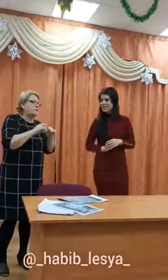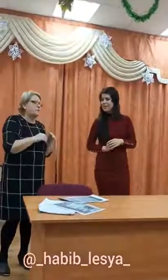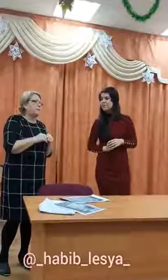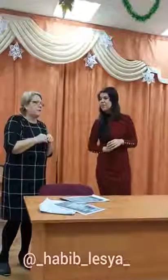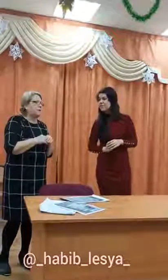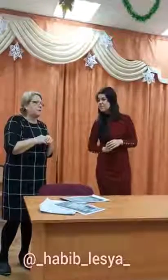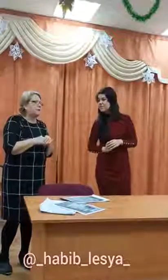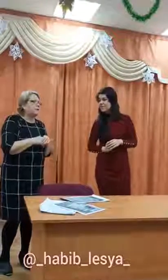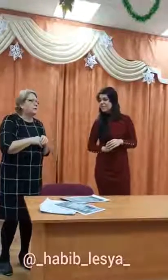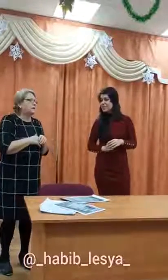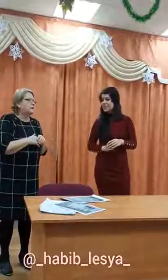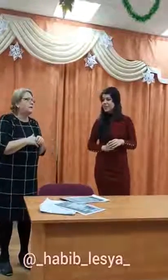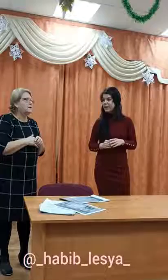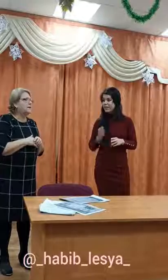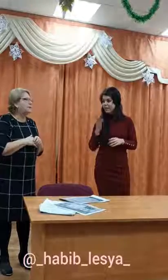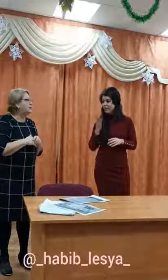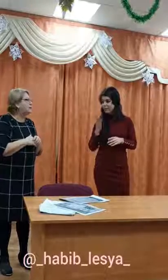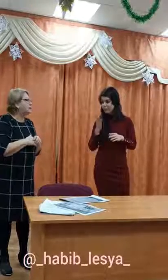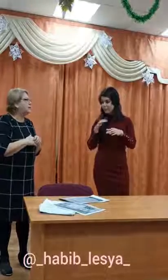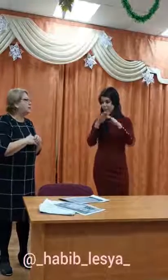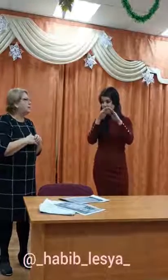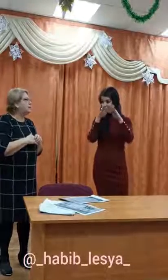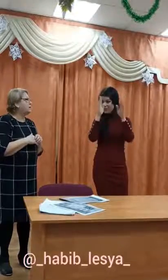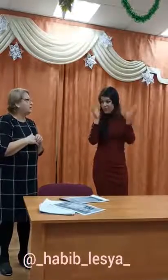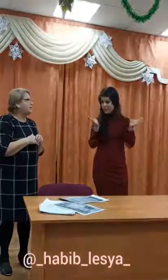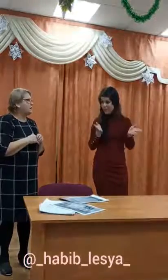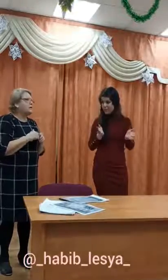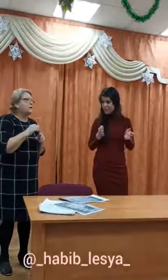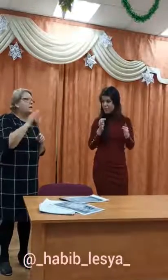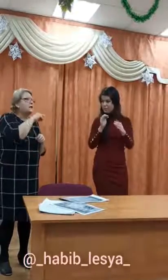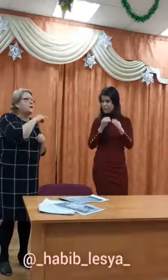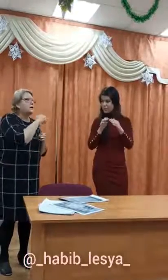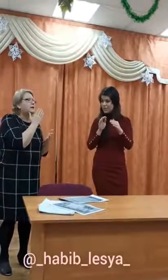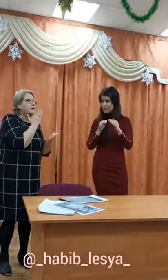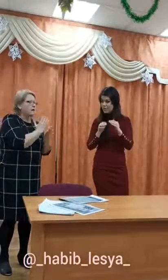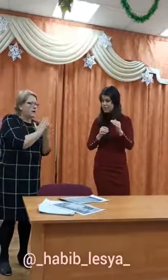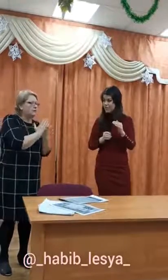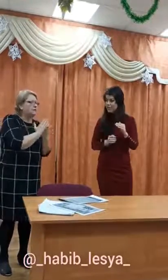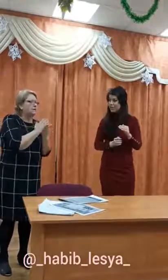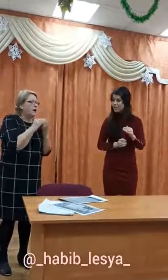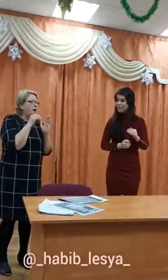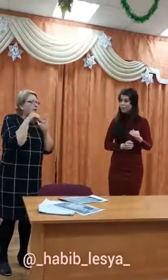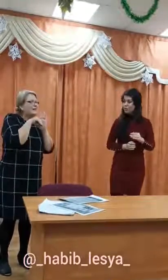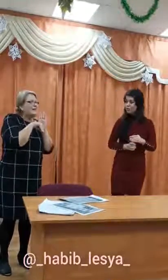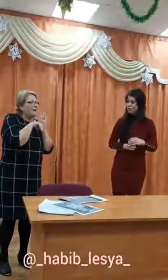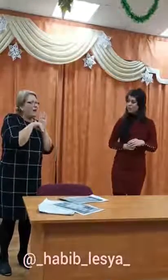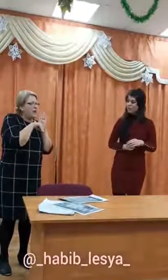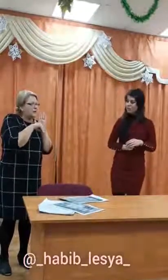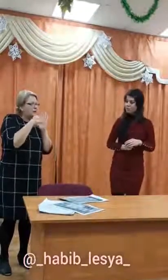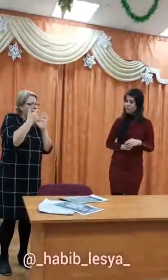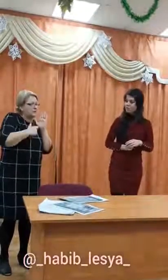В нашей реферальной системе есть 5 бонус-накопительных программ, то есть ты сама себе на квартиру копишь.